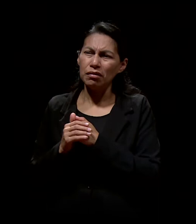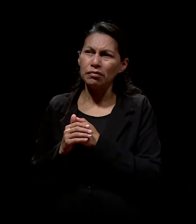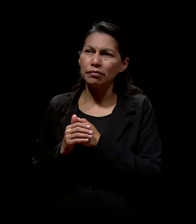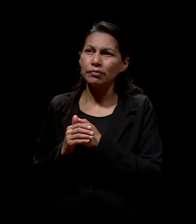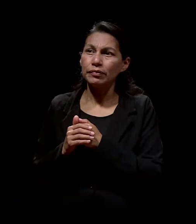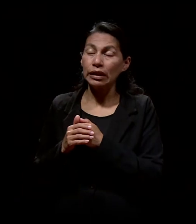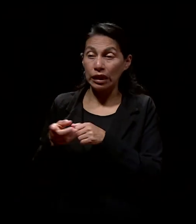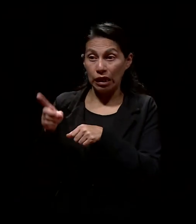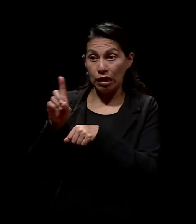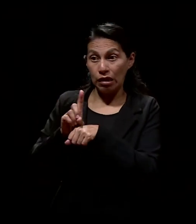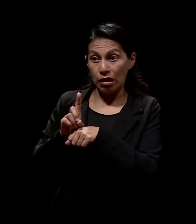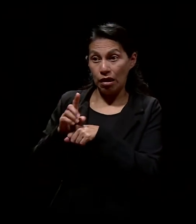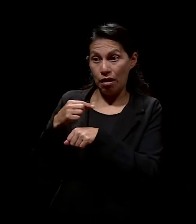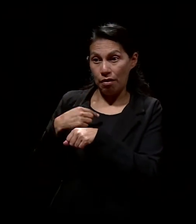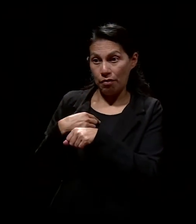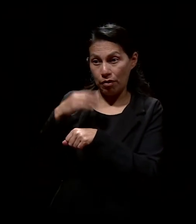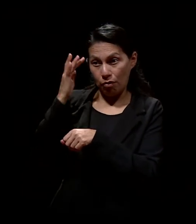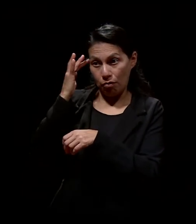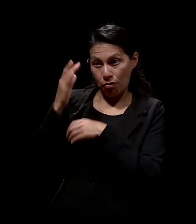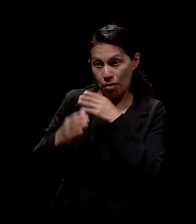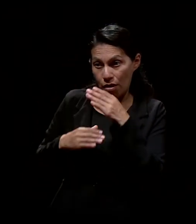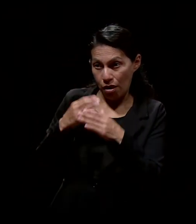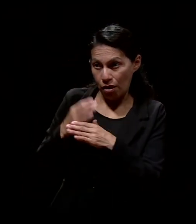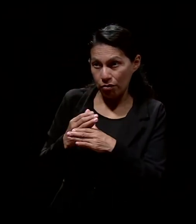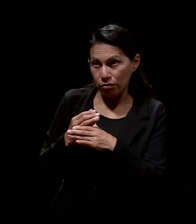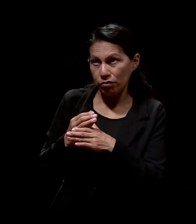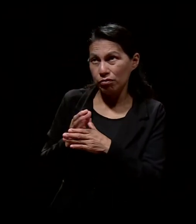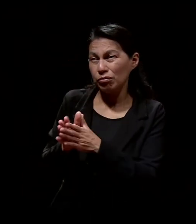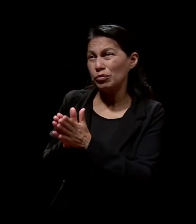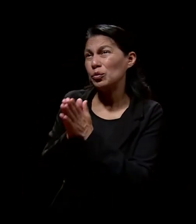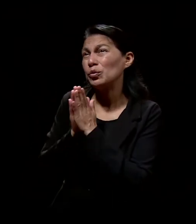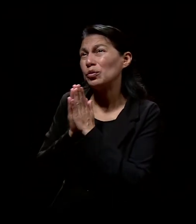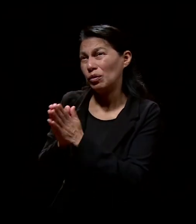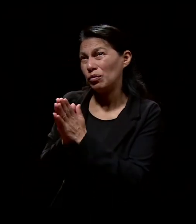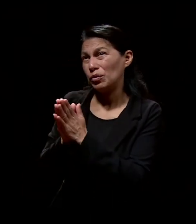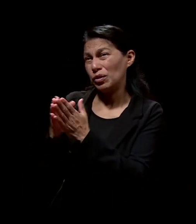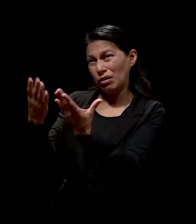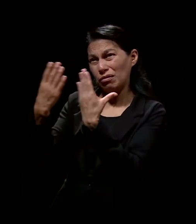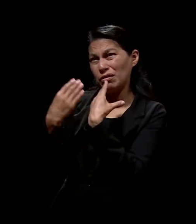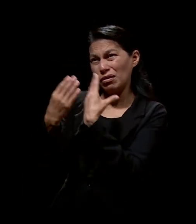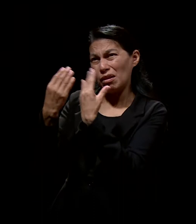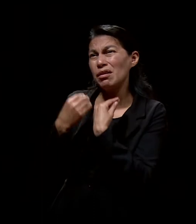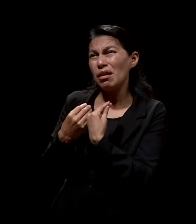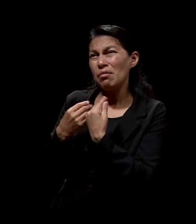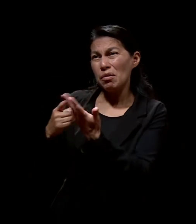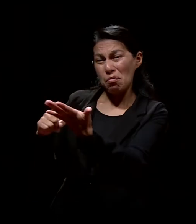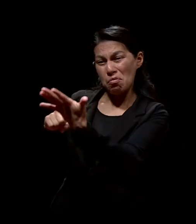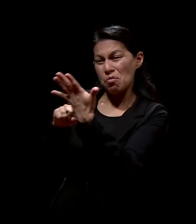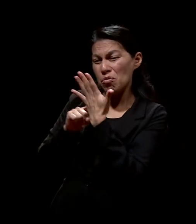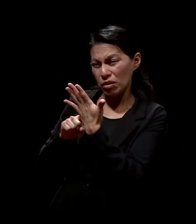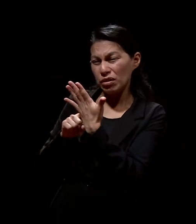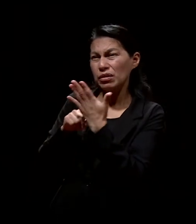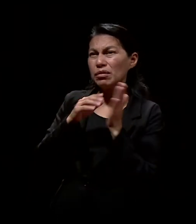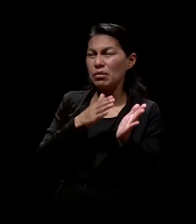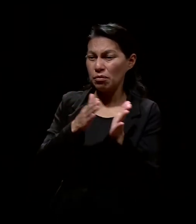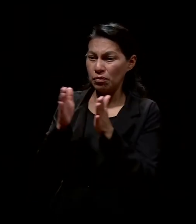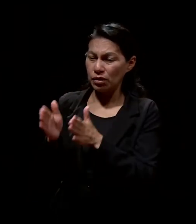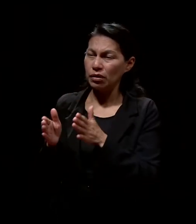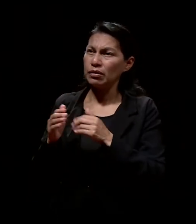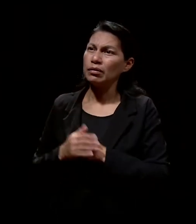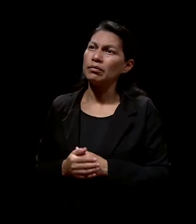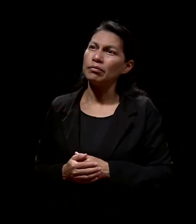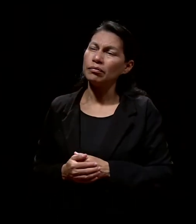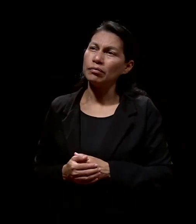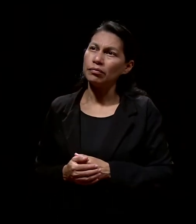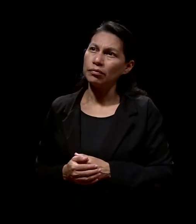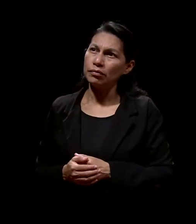tenía planes para irme a Tijuana, y el día de mi cumpleaños le digo a Dios, Señor, enséñame o ayúdame a saber cuáles